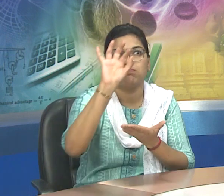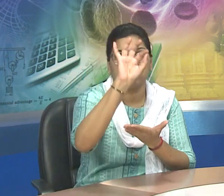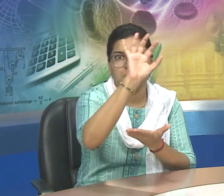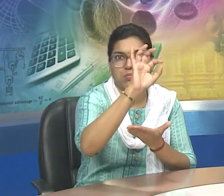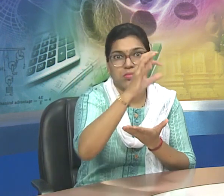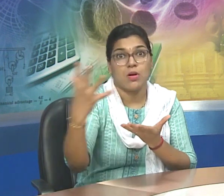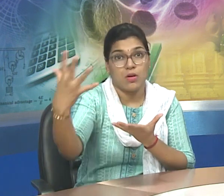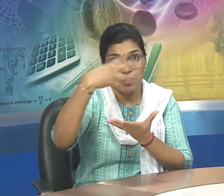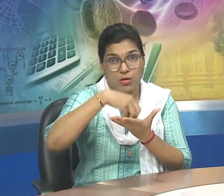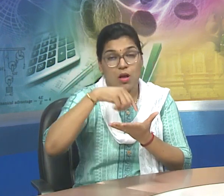जो